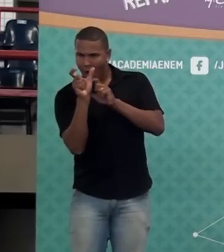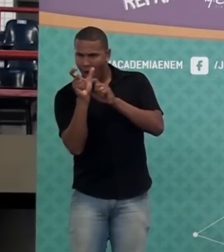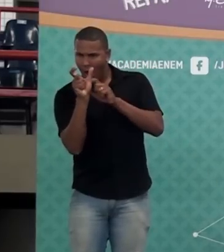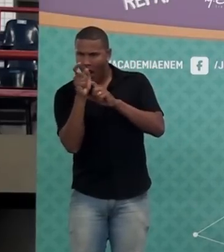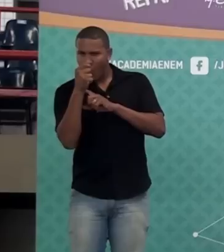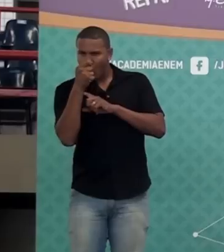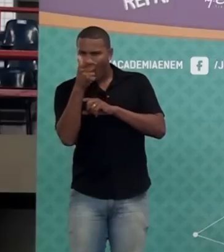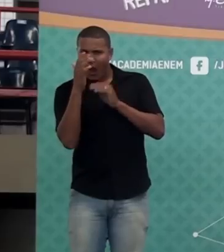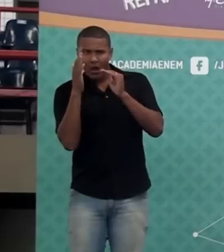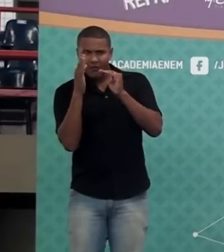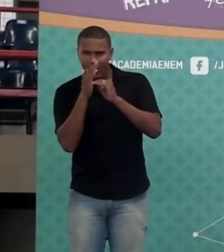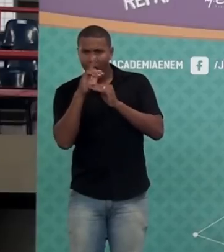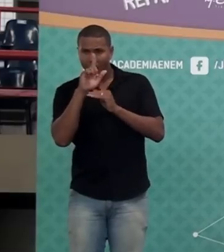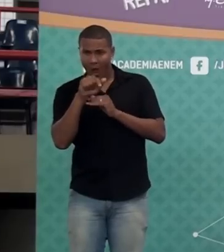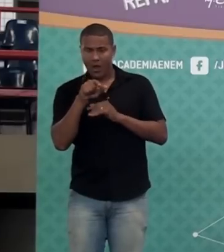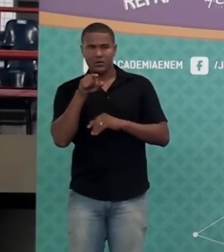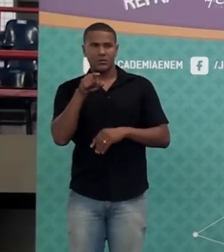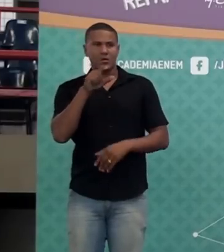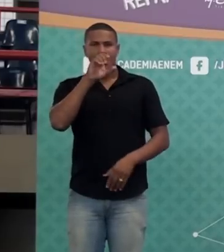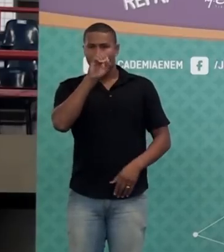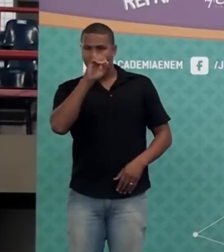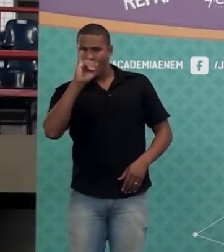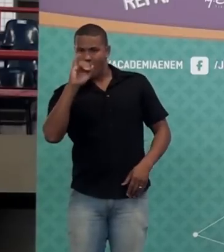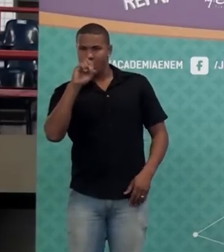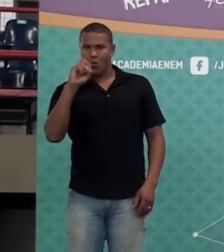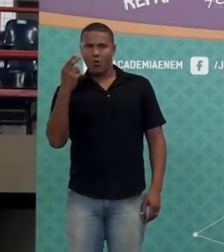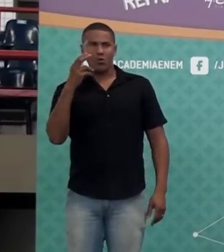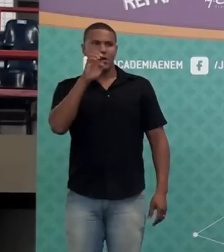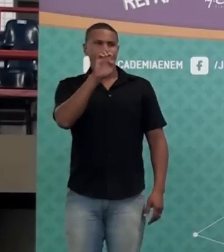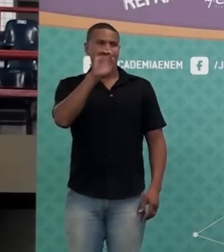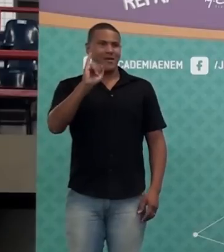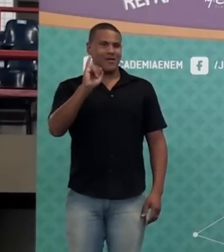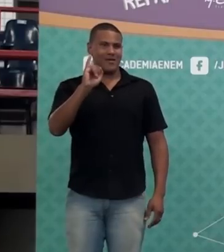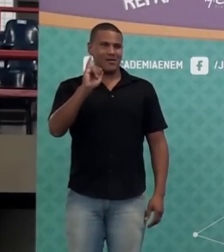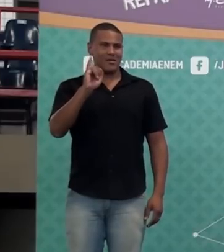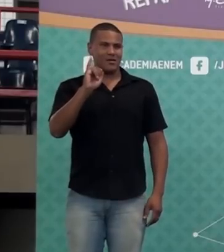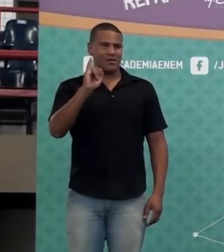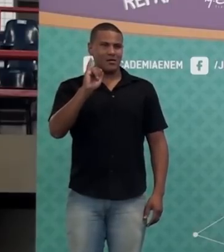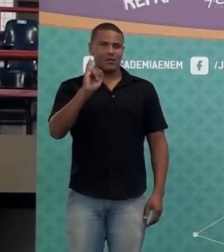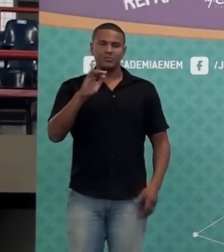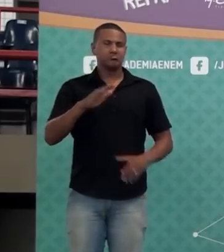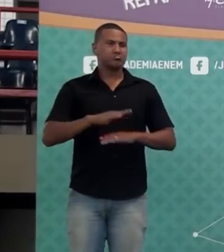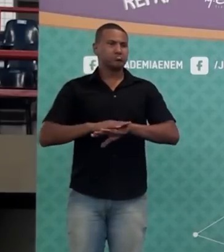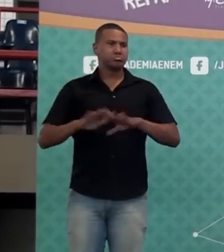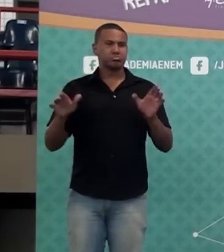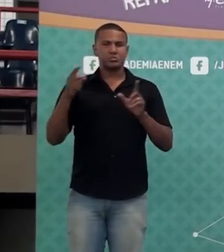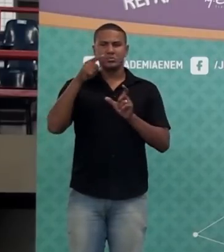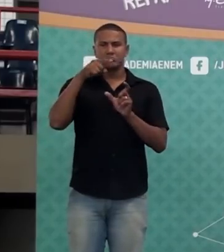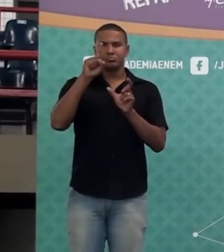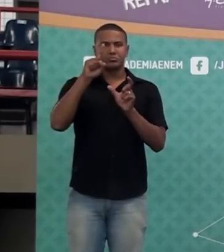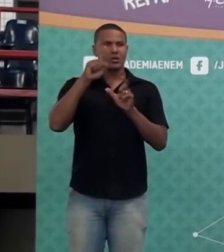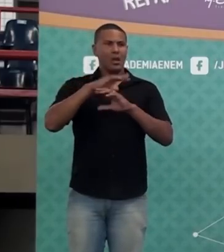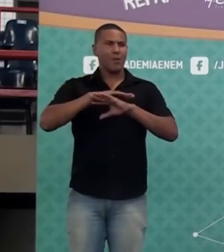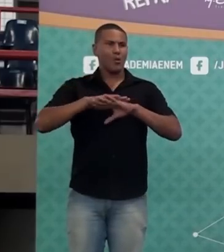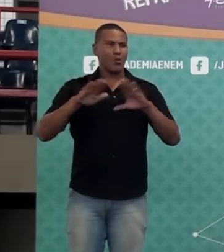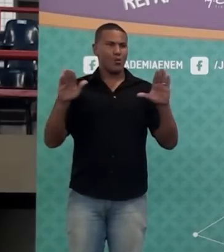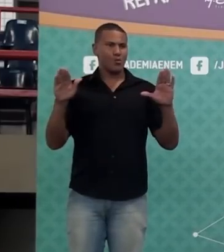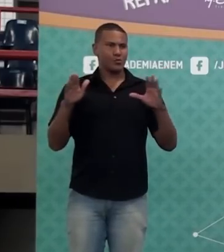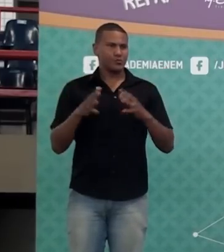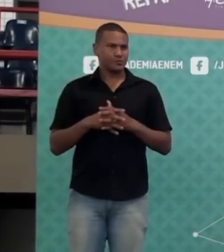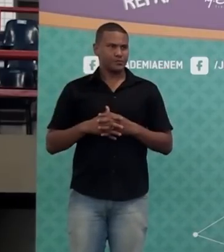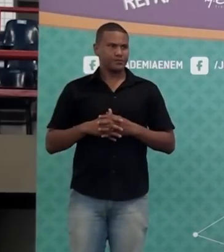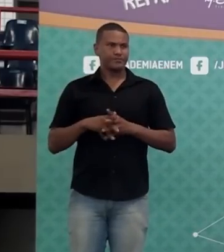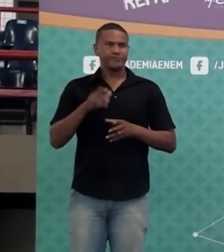sílaba tiver os ditongos oi e ei, não tem mais acento, tá? Exemplo,